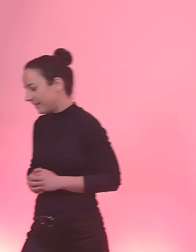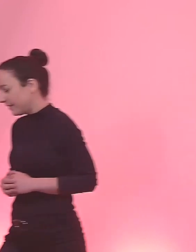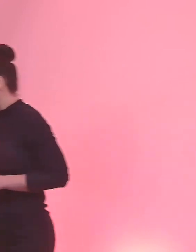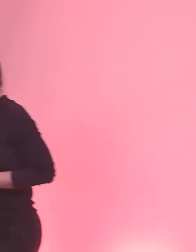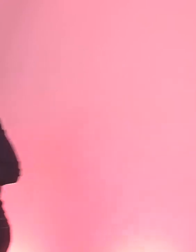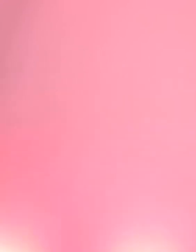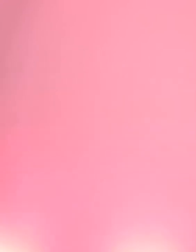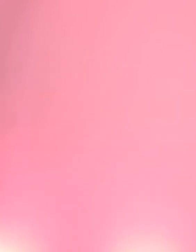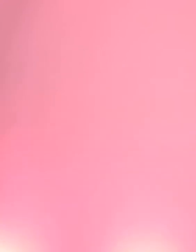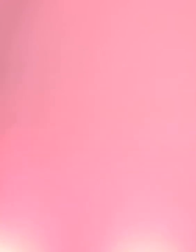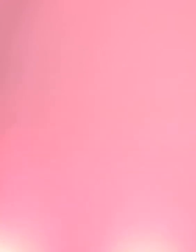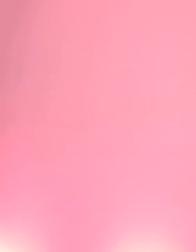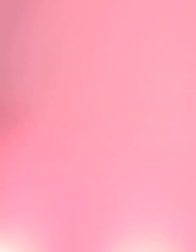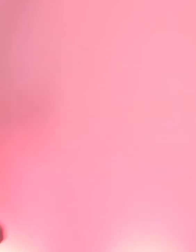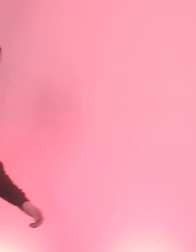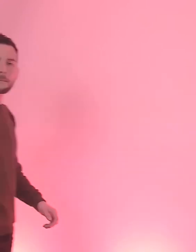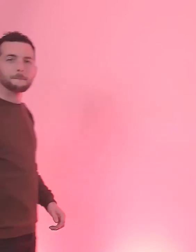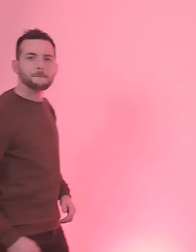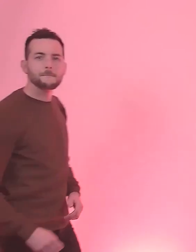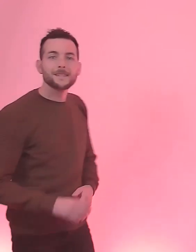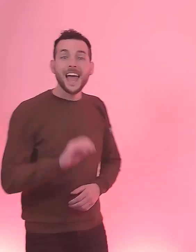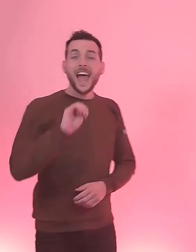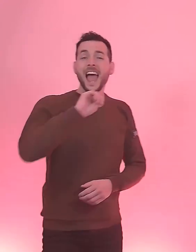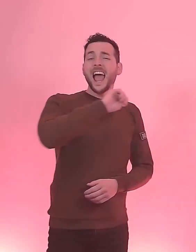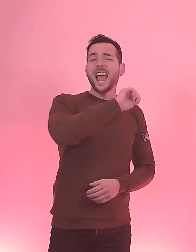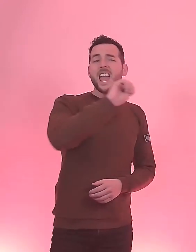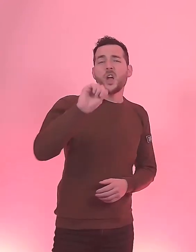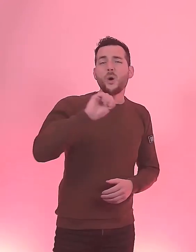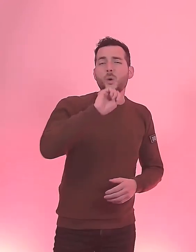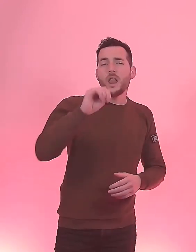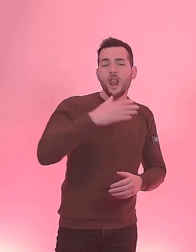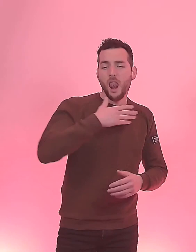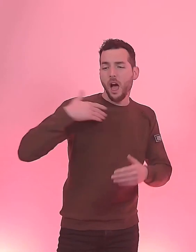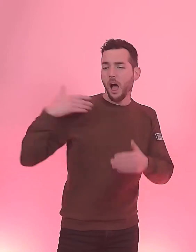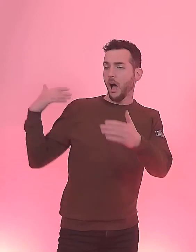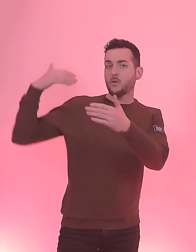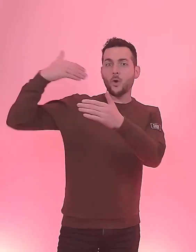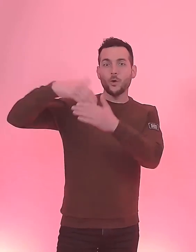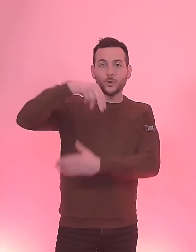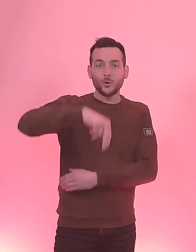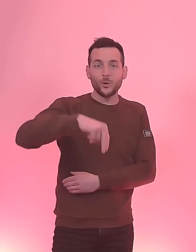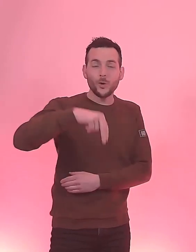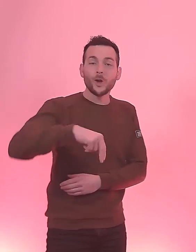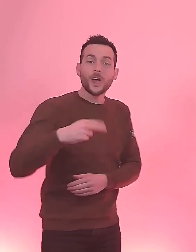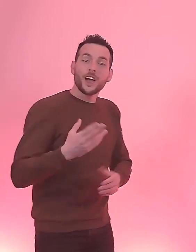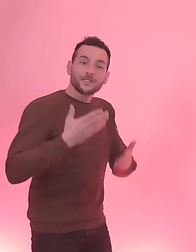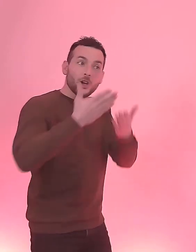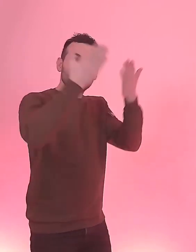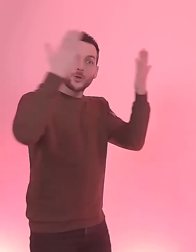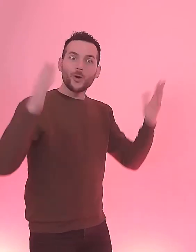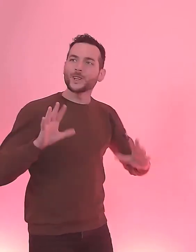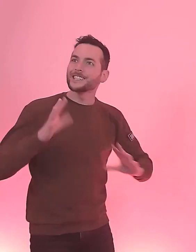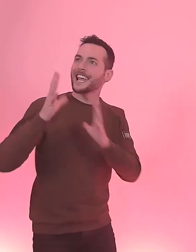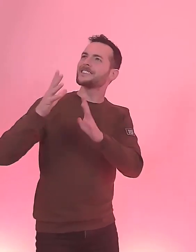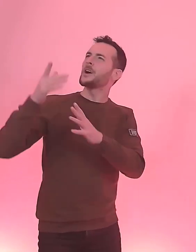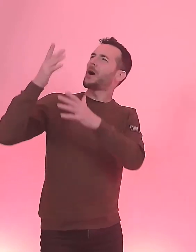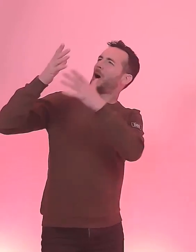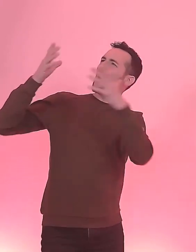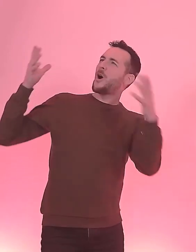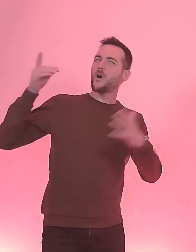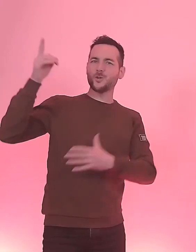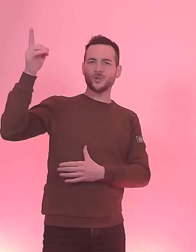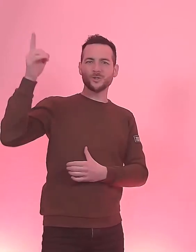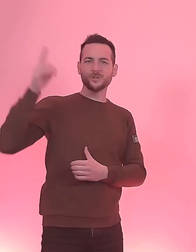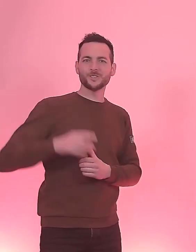al eeuwenlang tot aan het nu zinkt de natuur zo groot bent u nou na